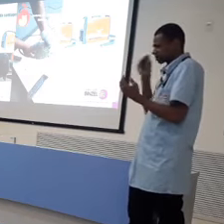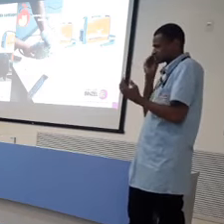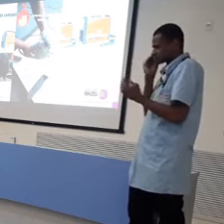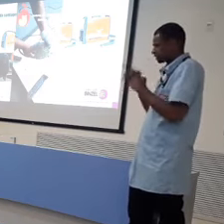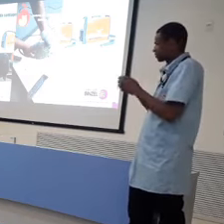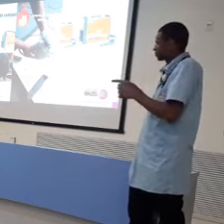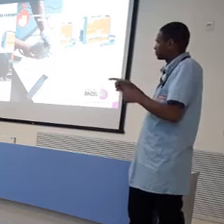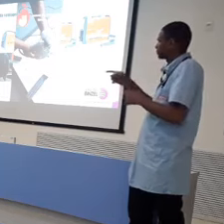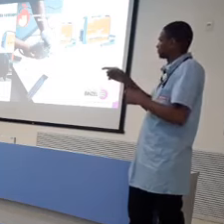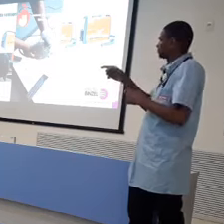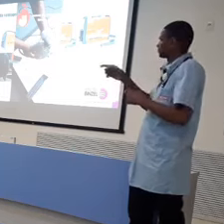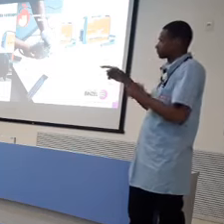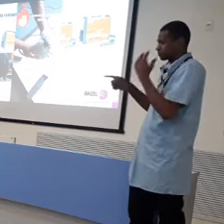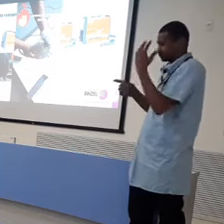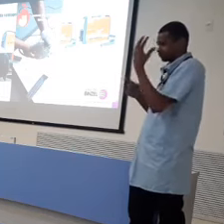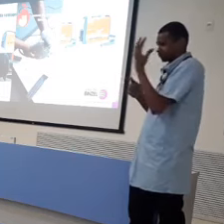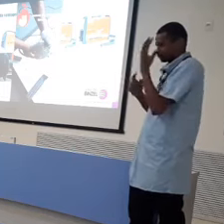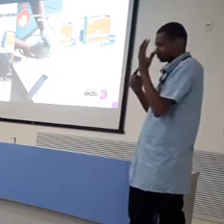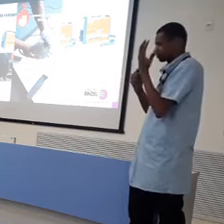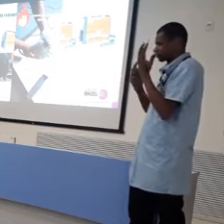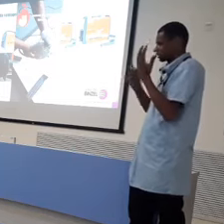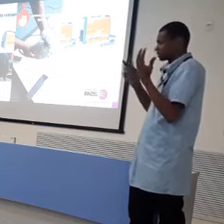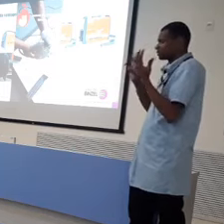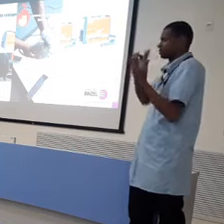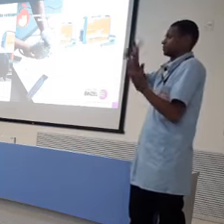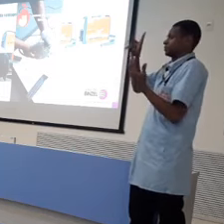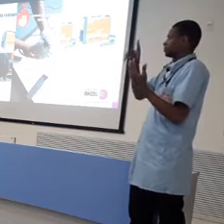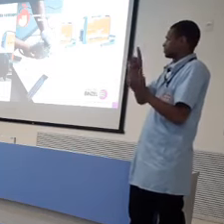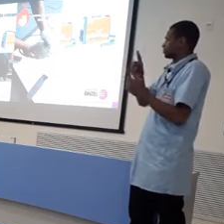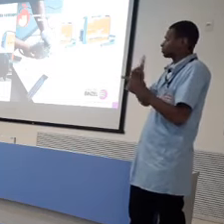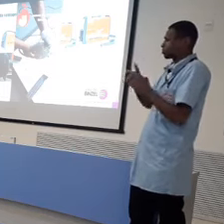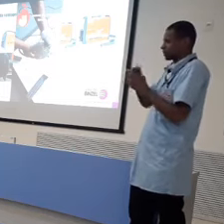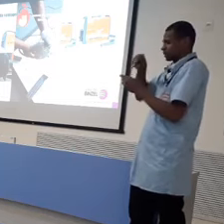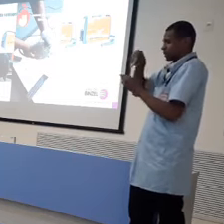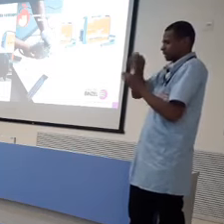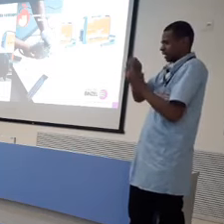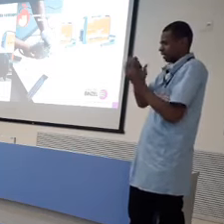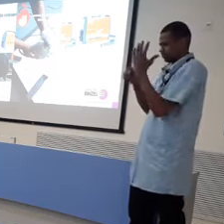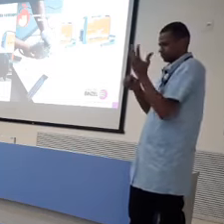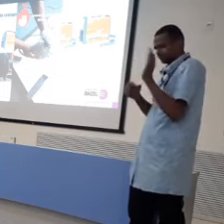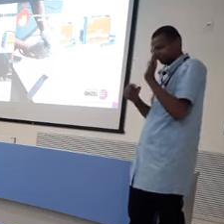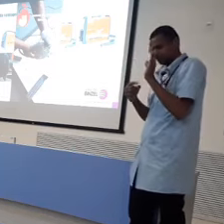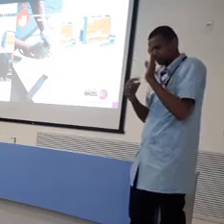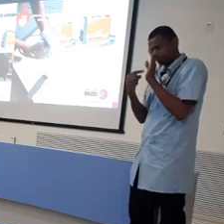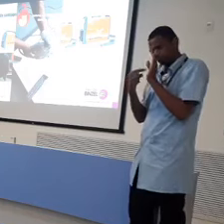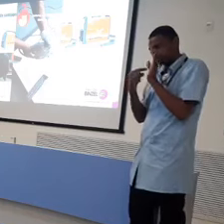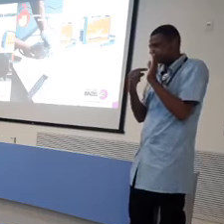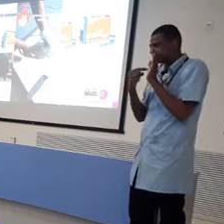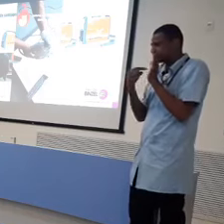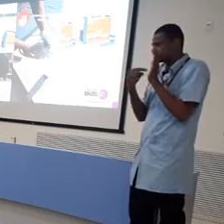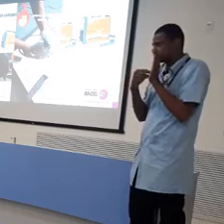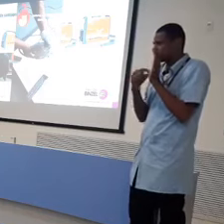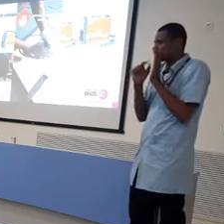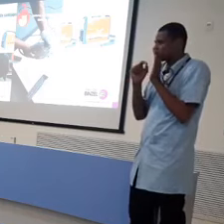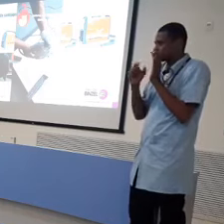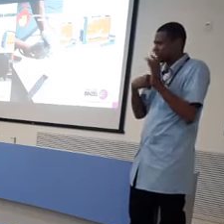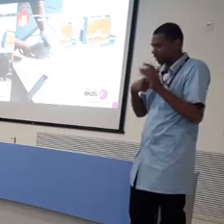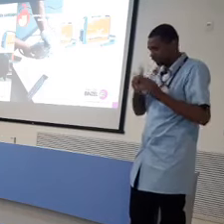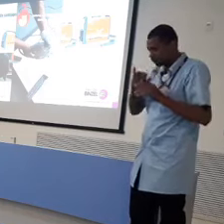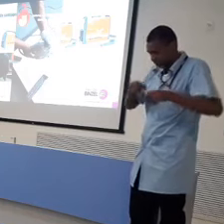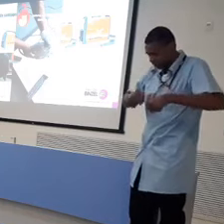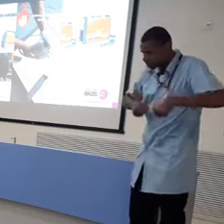Essa máscara, pessoal, da Binzel, ela tem uma particularidade, que aqui dentro tem um botão onde você liga a função esmerilhar, né? Não são